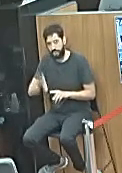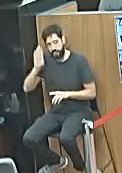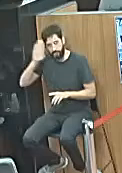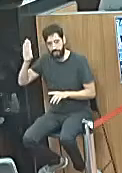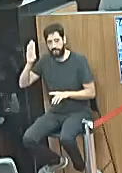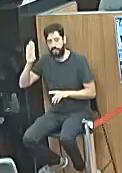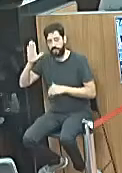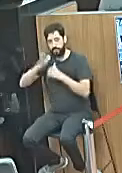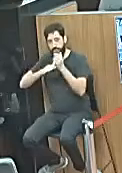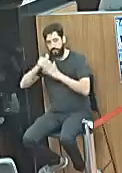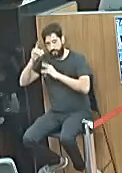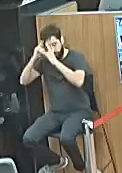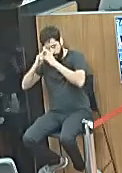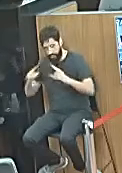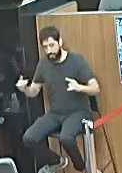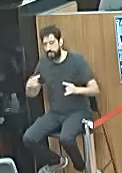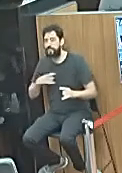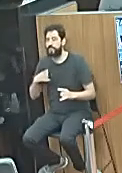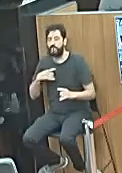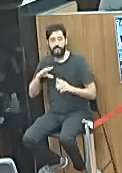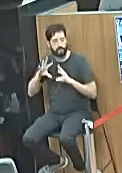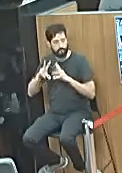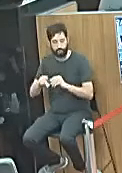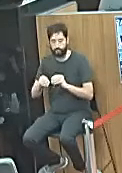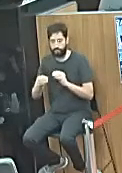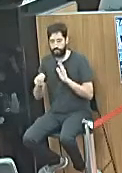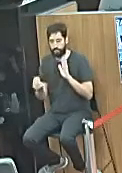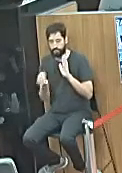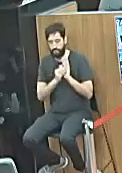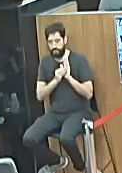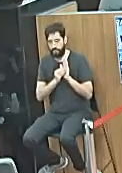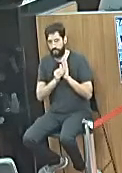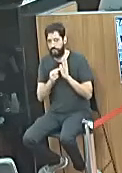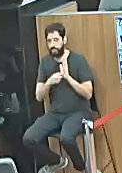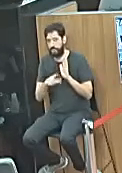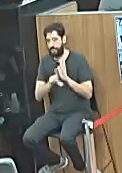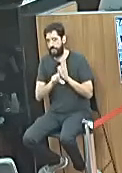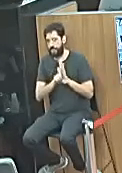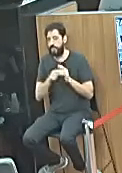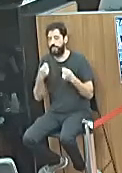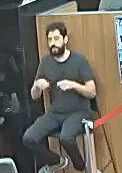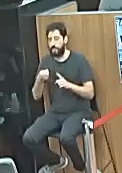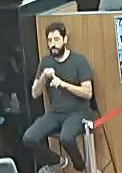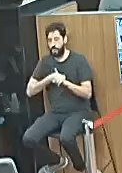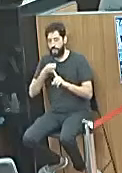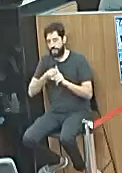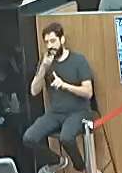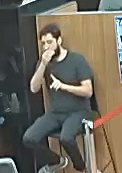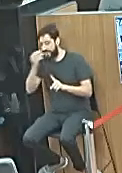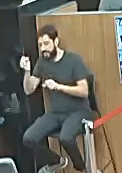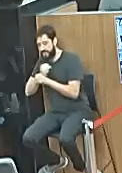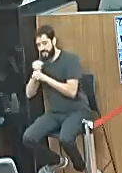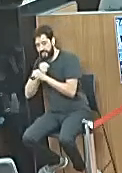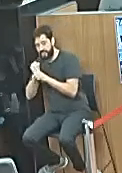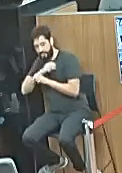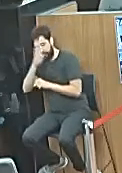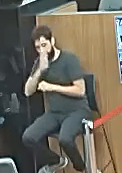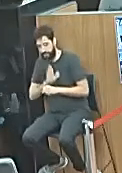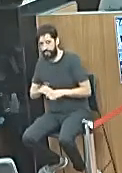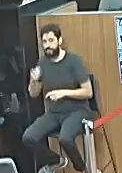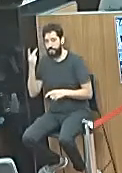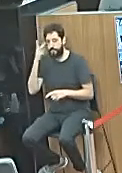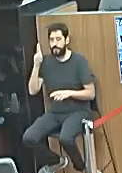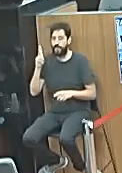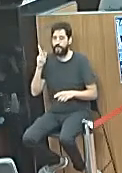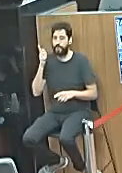em si que já estão todos garantidos na nossa constituição ele precisa lutar já há 300 anos no brasil para garantir seus direitos